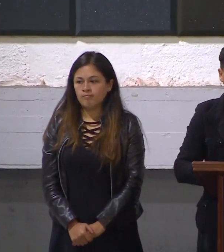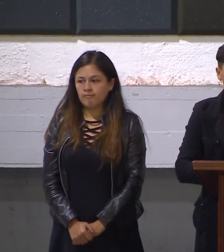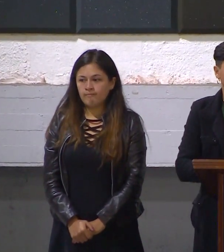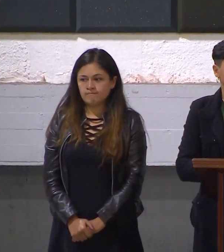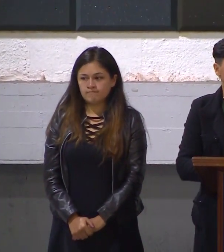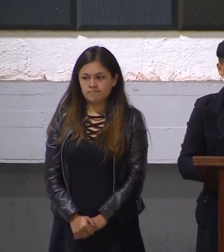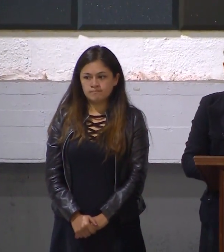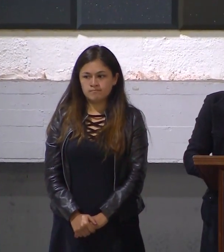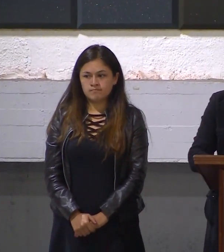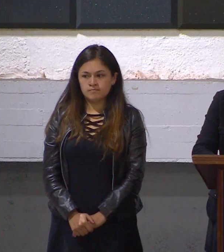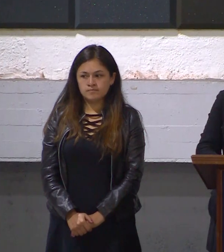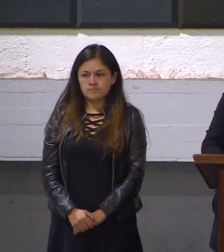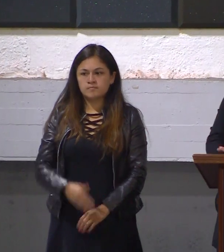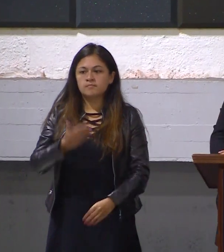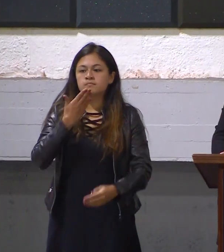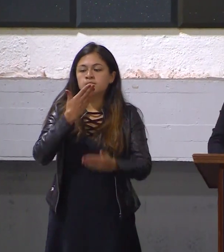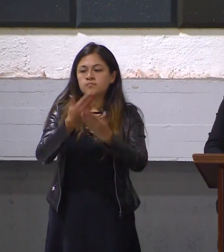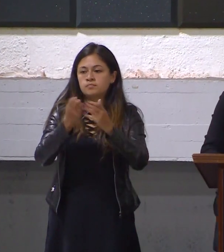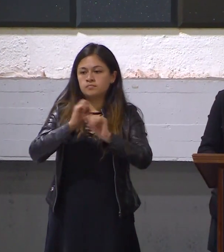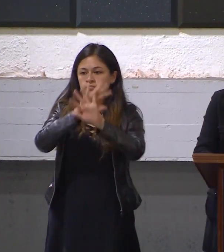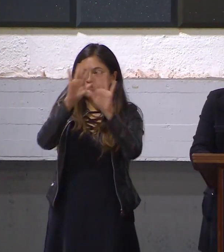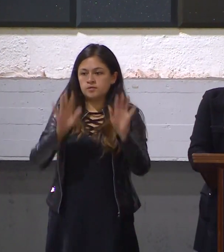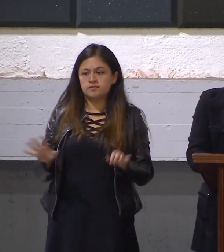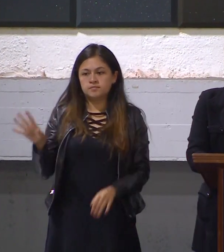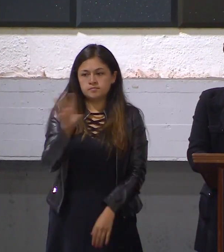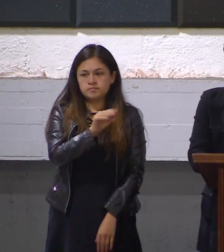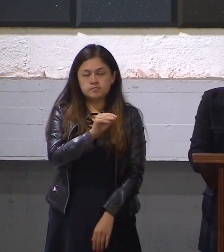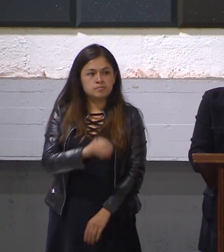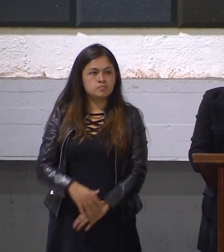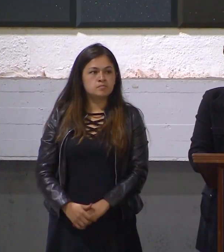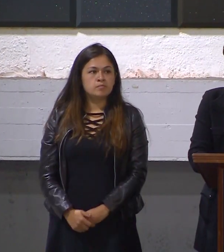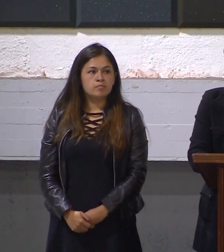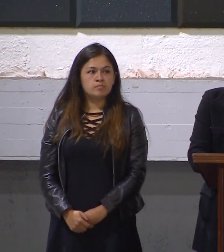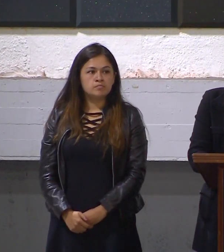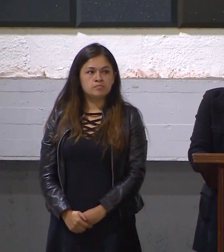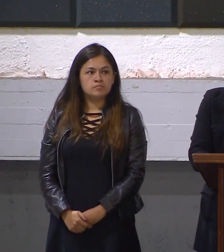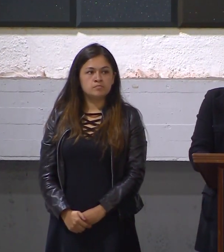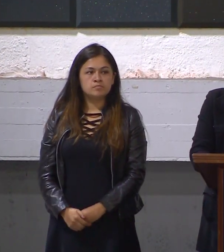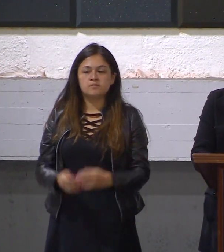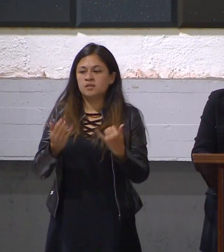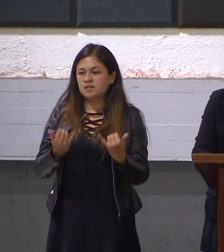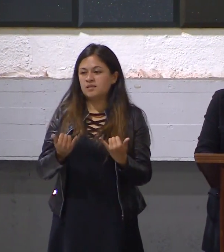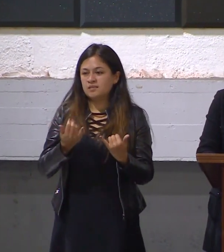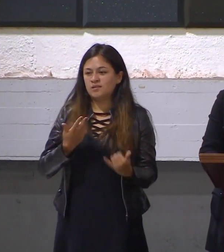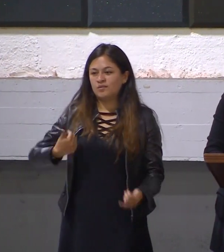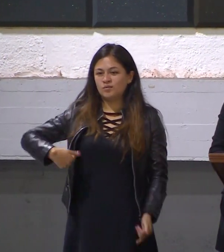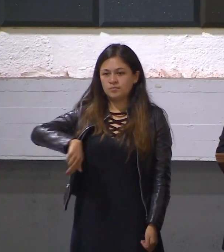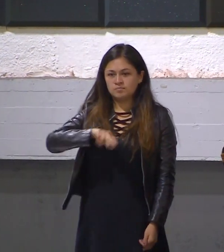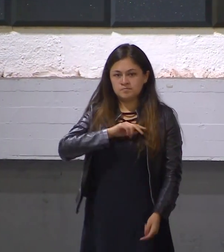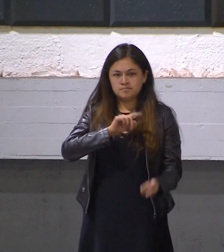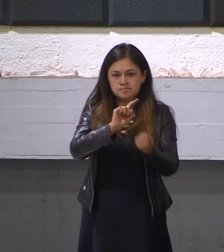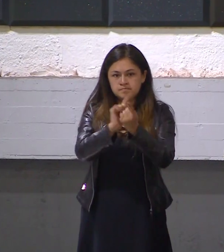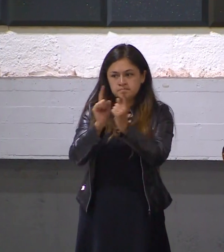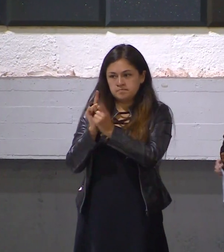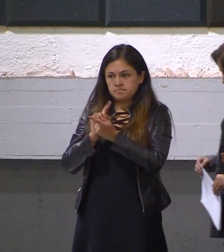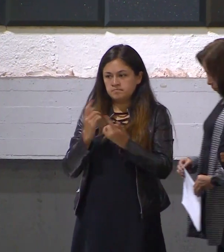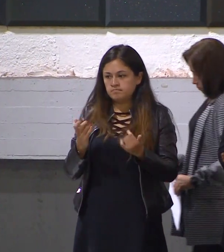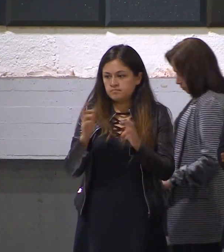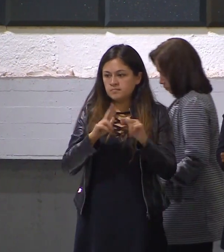buenos días para todos bueno hoy nos encontramos reunidos